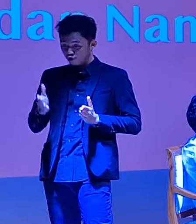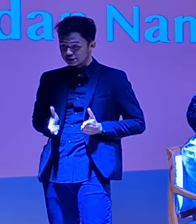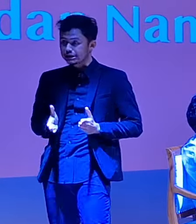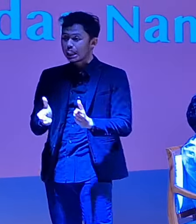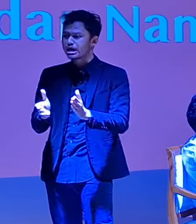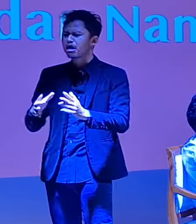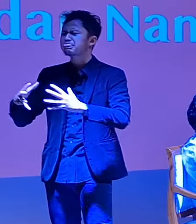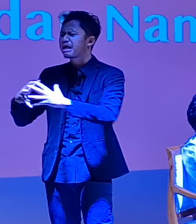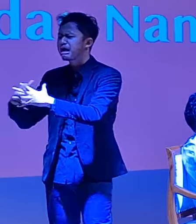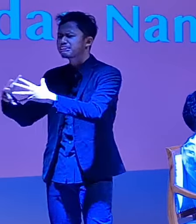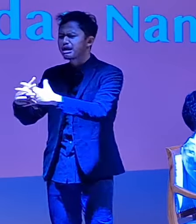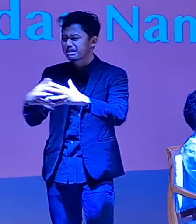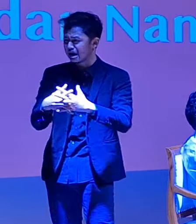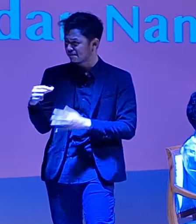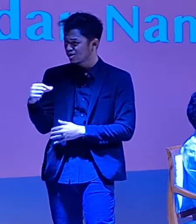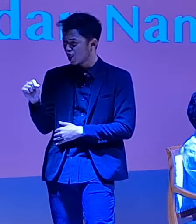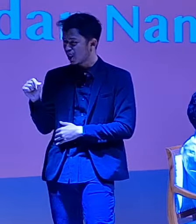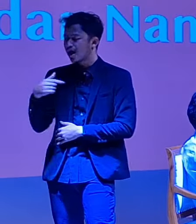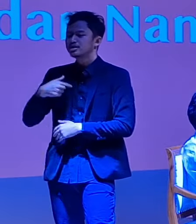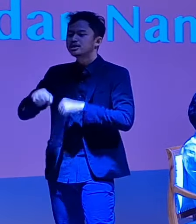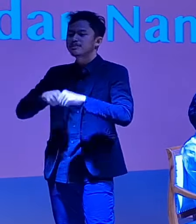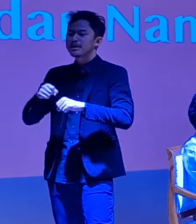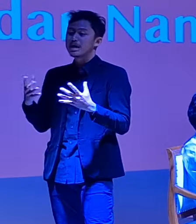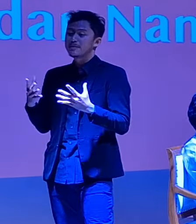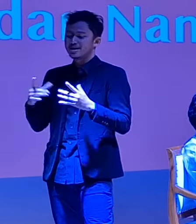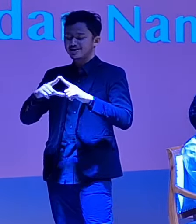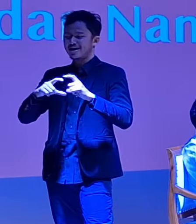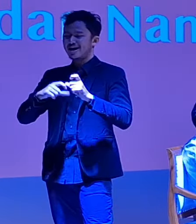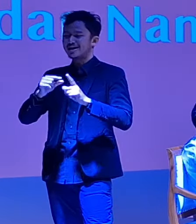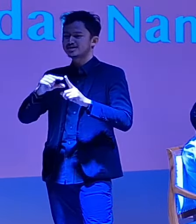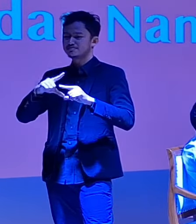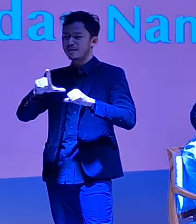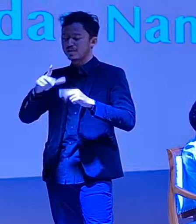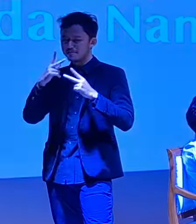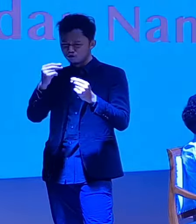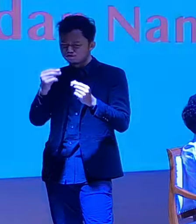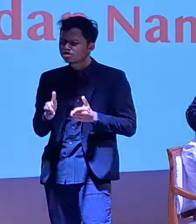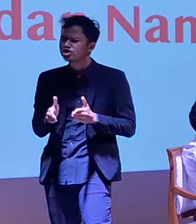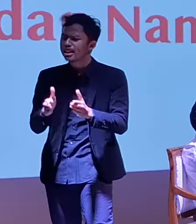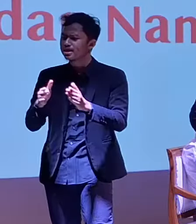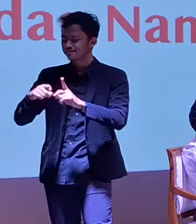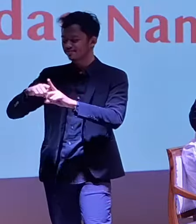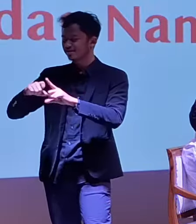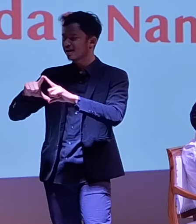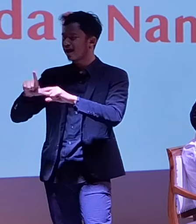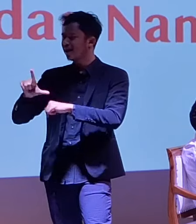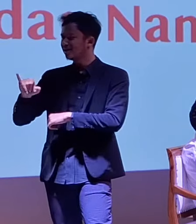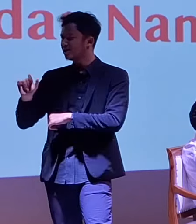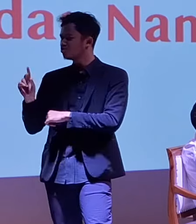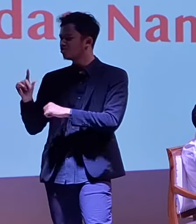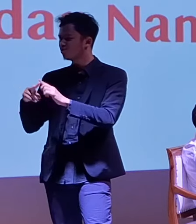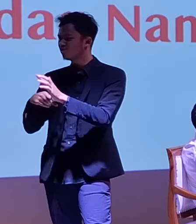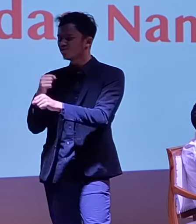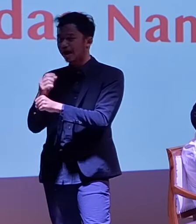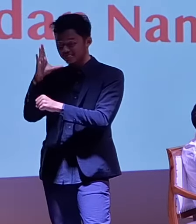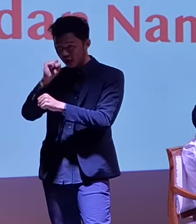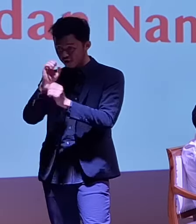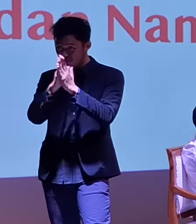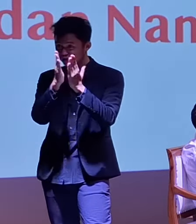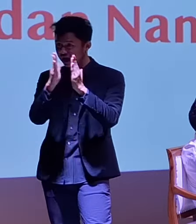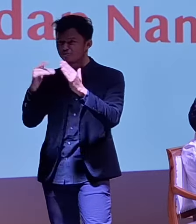jalannya jalan tanah ya. Saya naik sepeda ke perpustakaan. Kaliurang ke perusahaan KR-nya jalan Mangku Bumi itu kira-kira